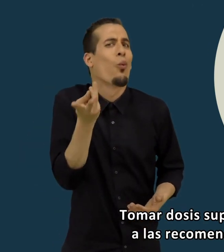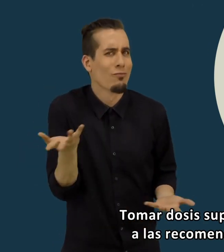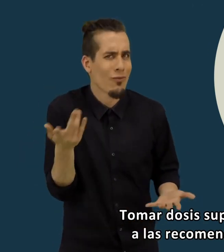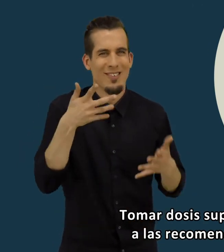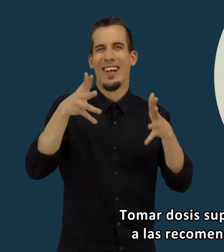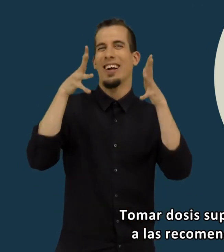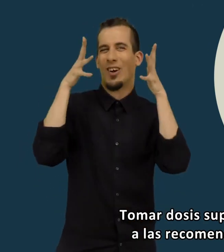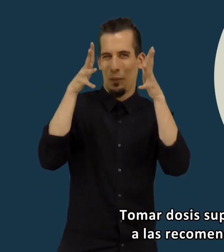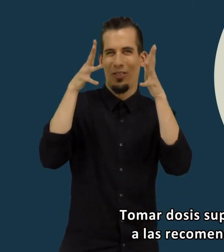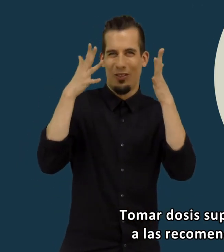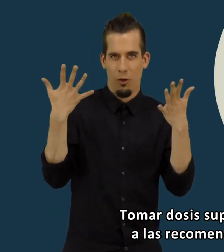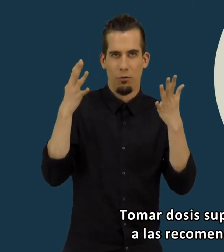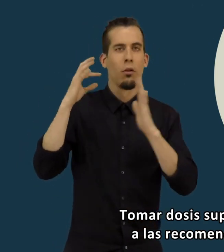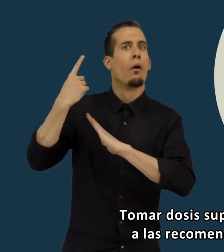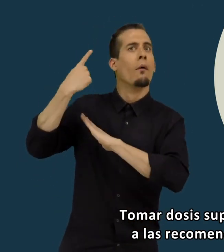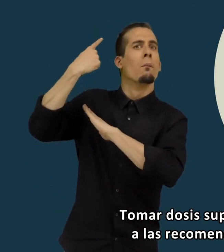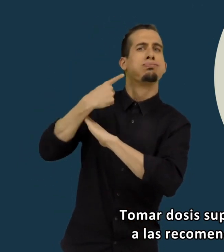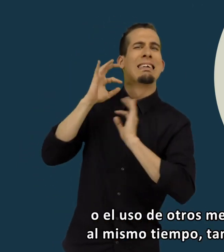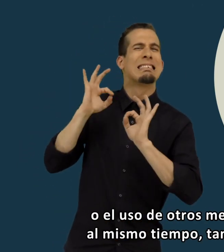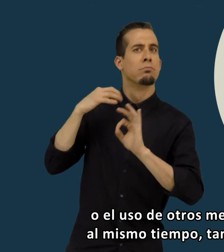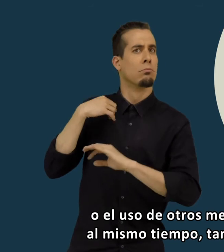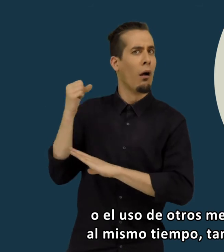Tomar dosis superiores a las recomendadas